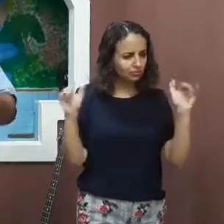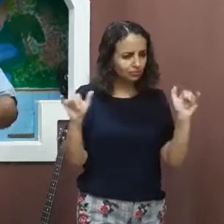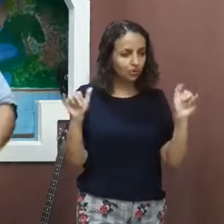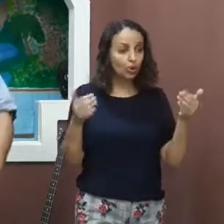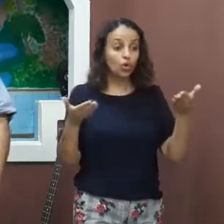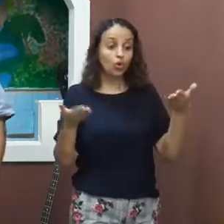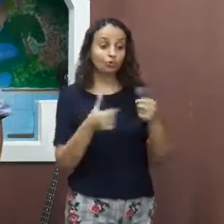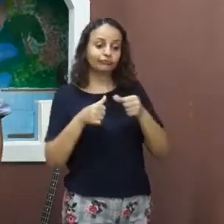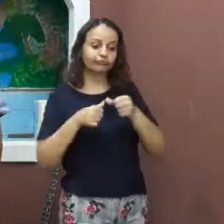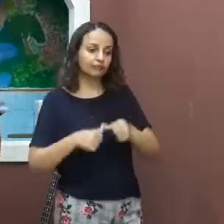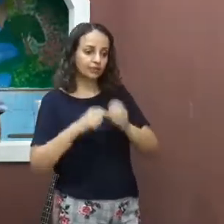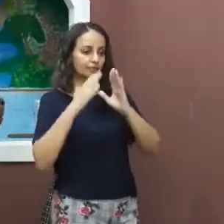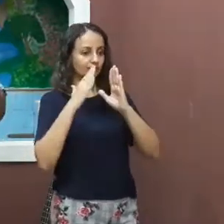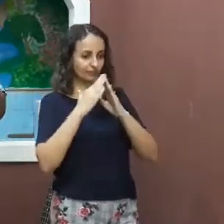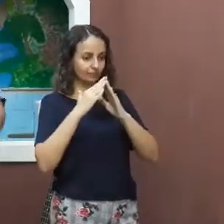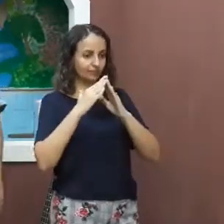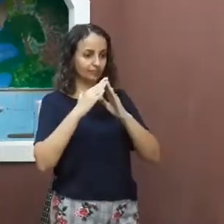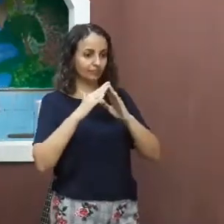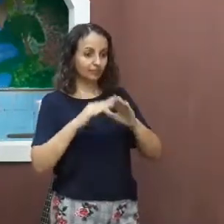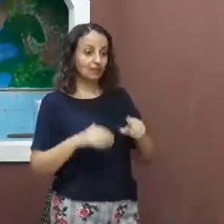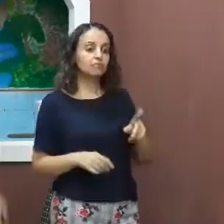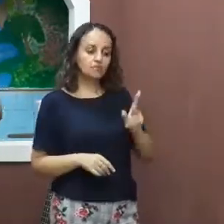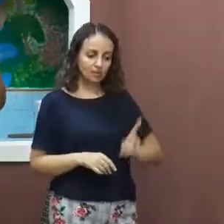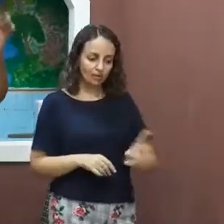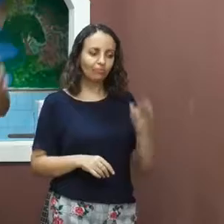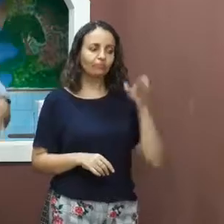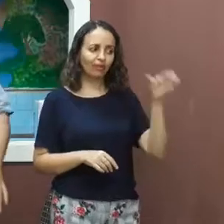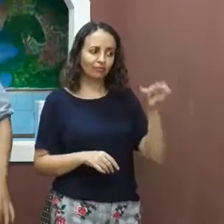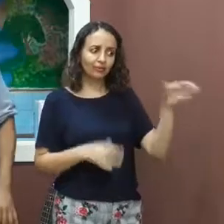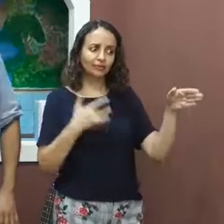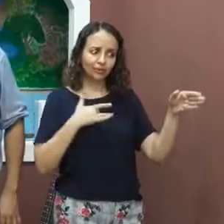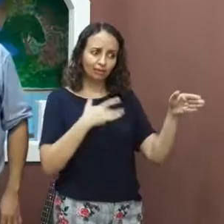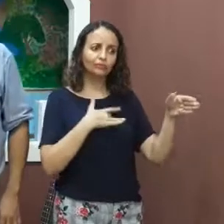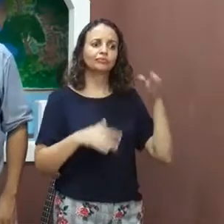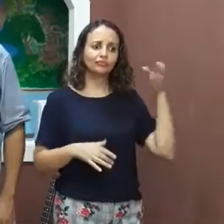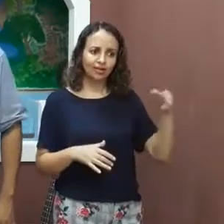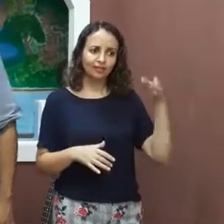Bela experiência. Enquanto ele pôde, ele estava sendo